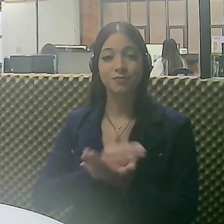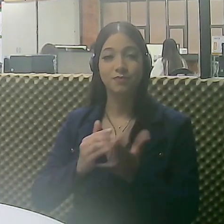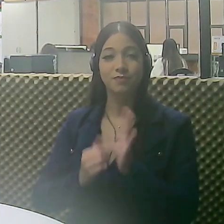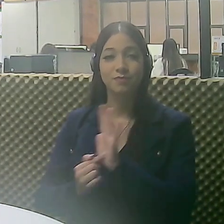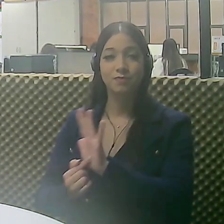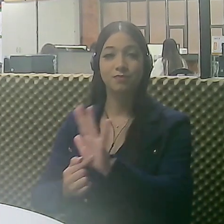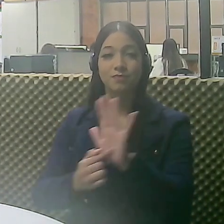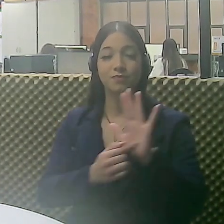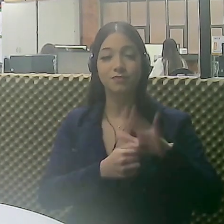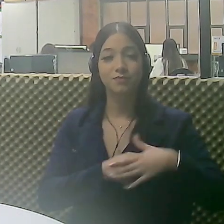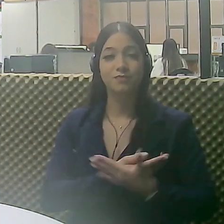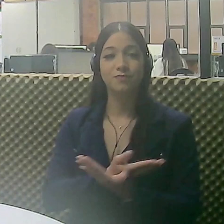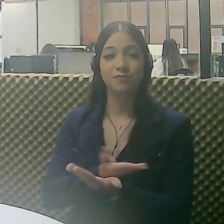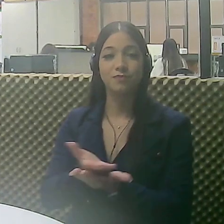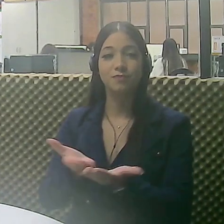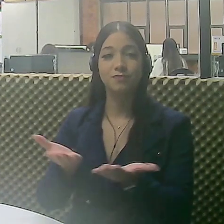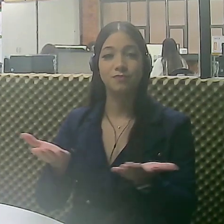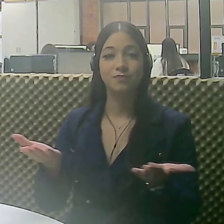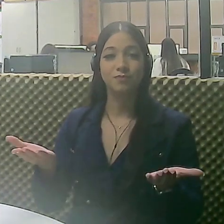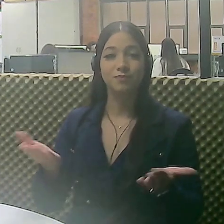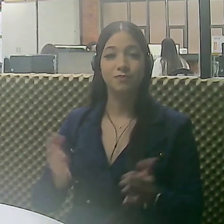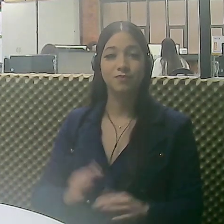Uberlândia no ar pra você.